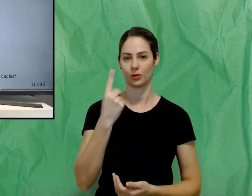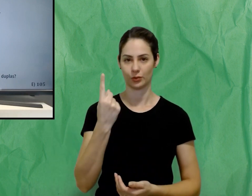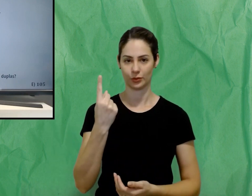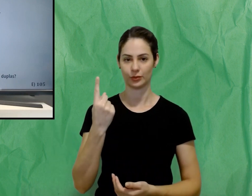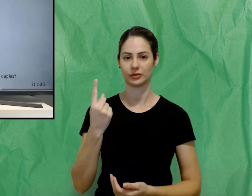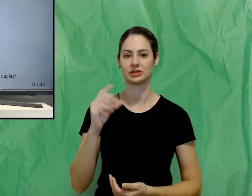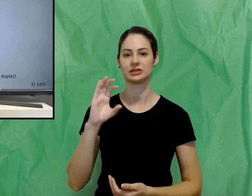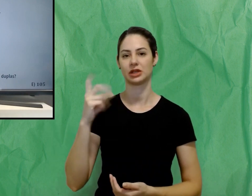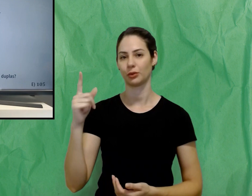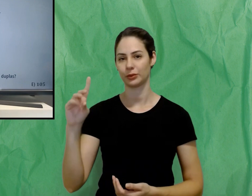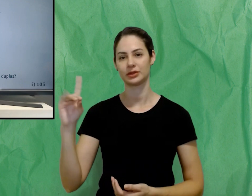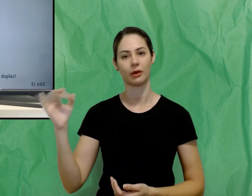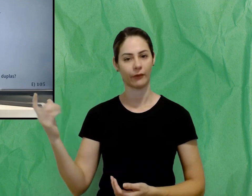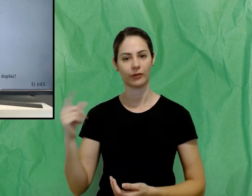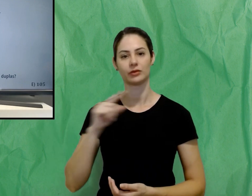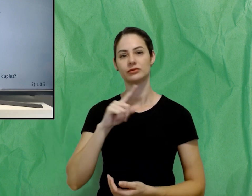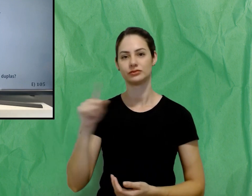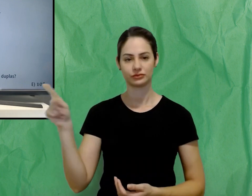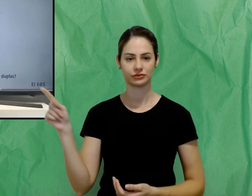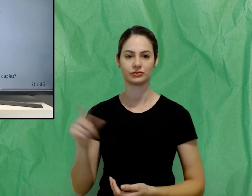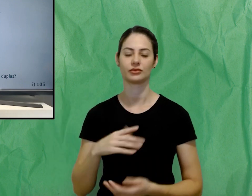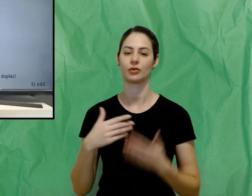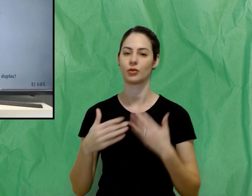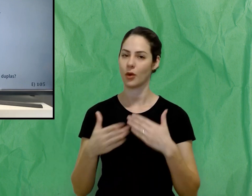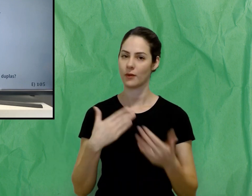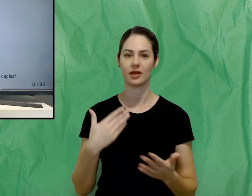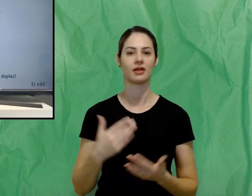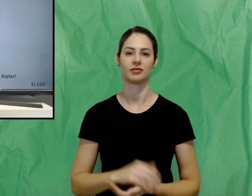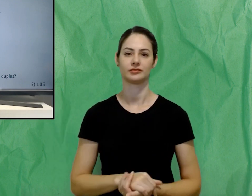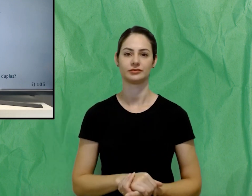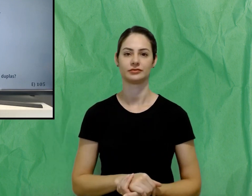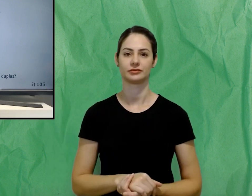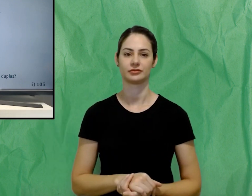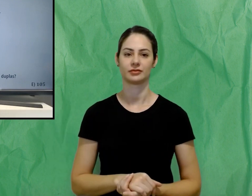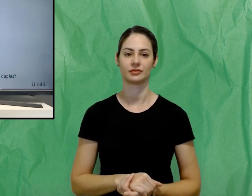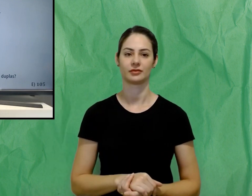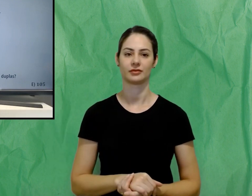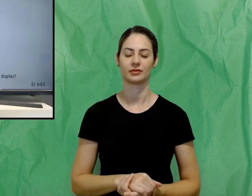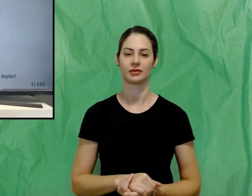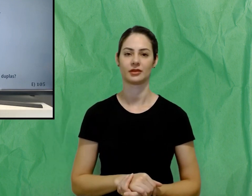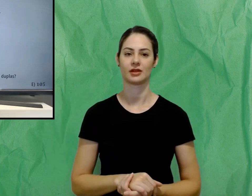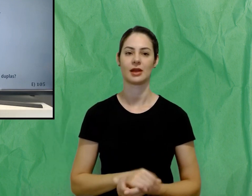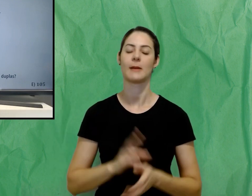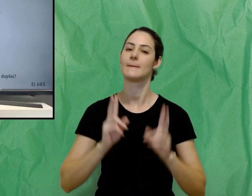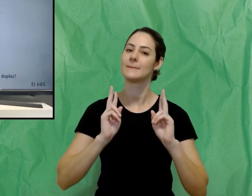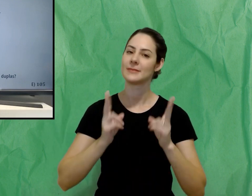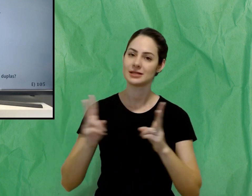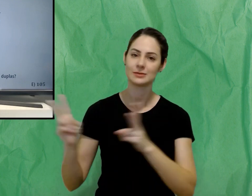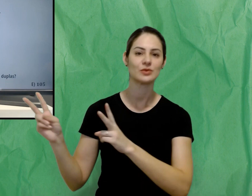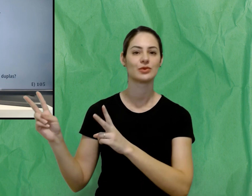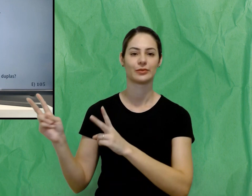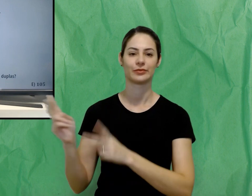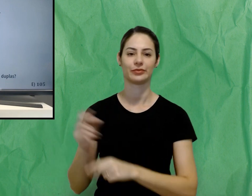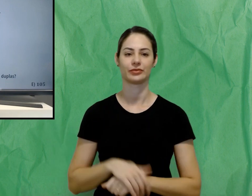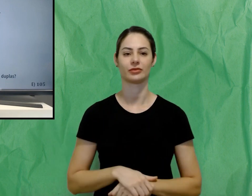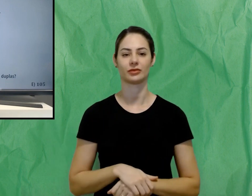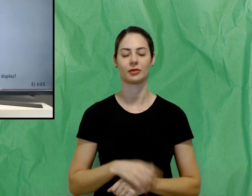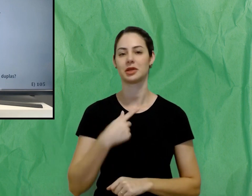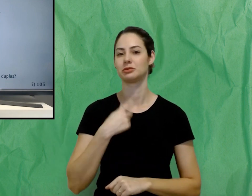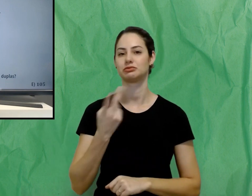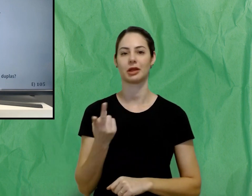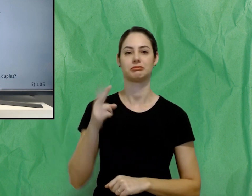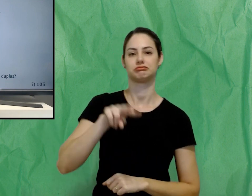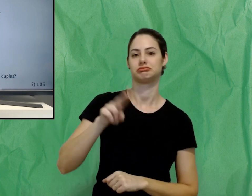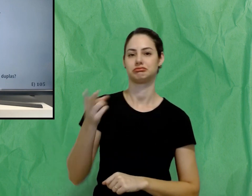aqui, aqui, aqui, em qualquer uma delas, eu vou estar diante da mesma configuração. Porque não existe uma ordem dentro